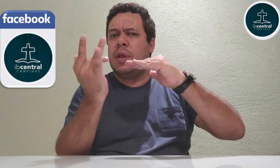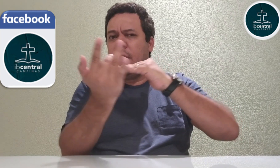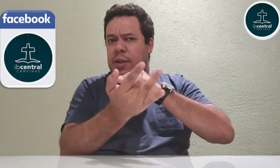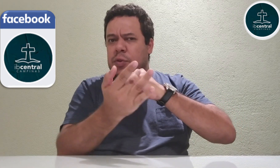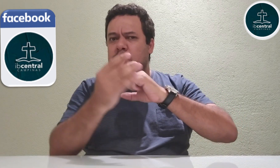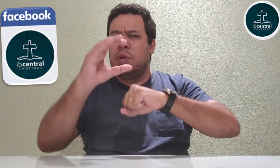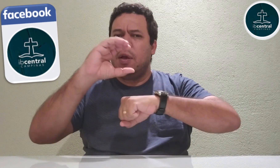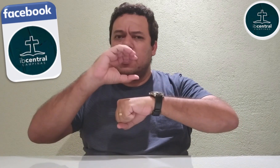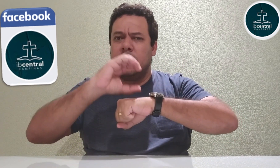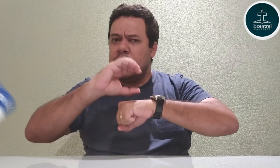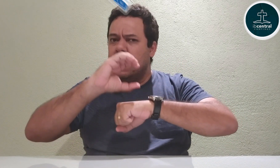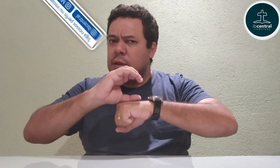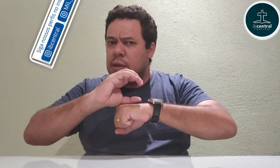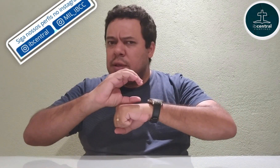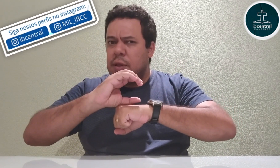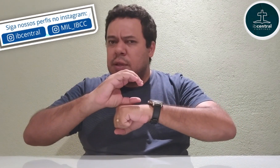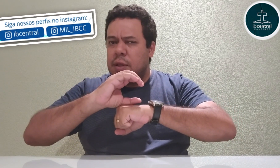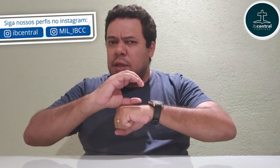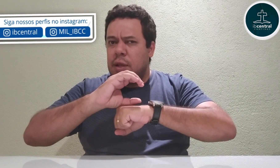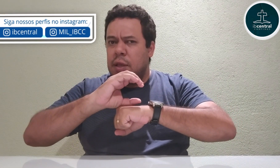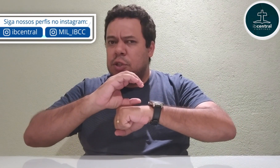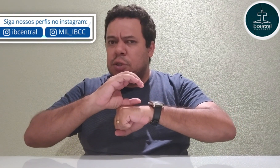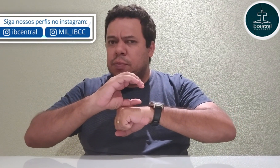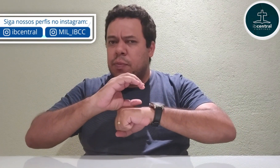Entre em contato pelas redes sociais da igreja.